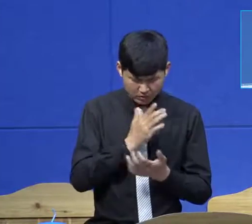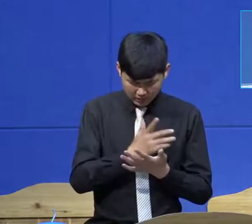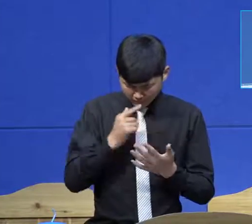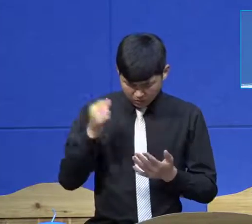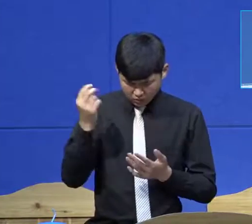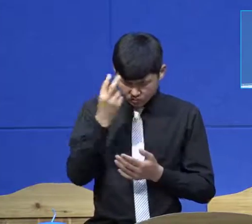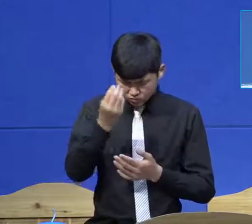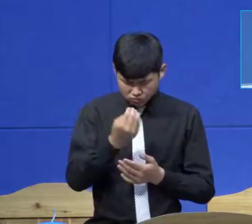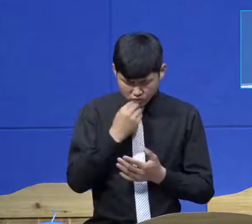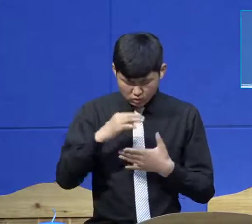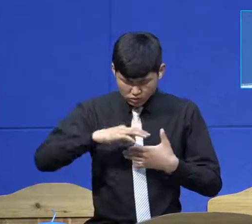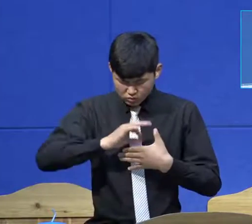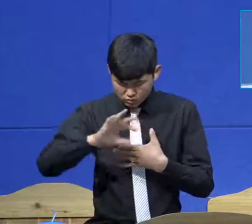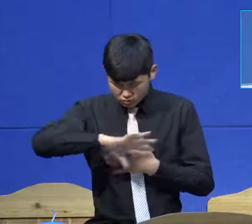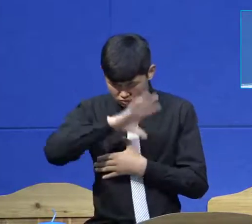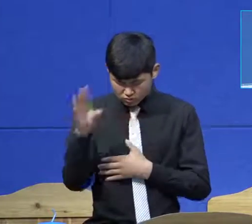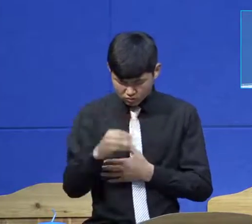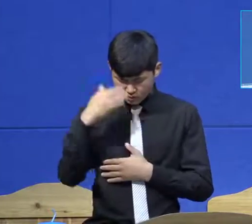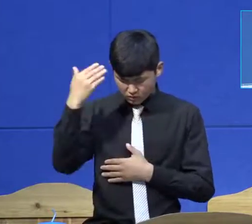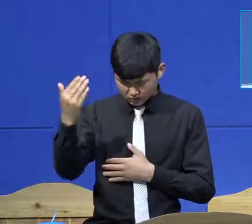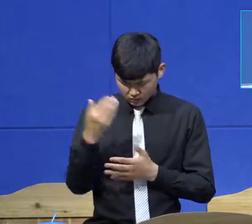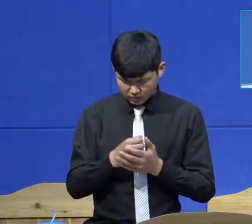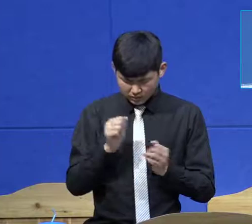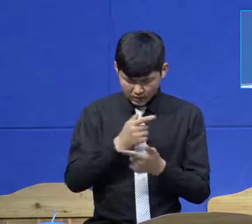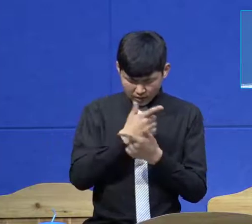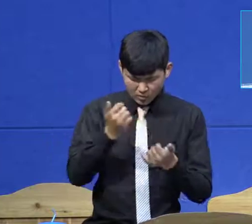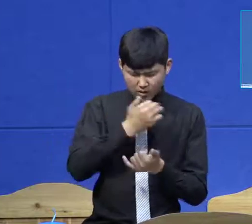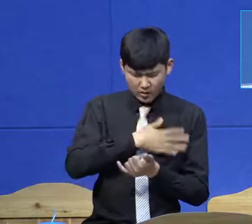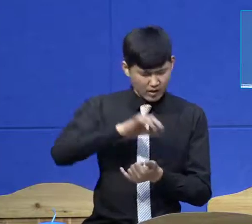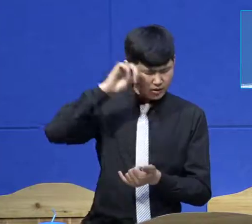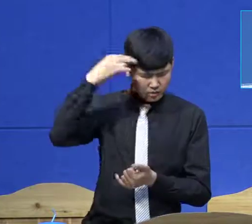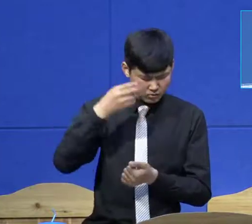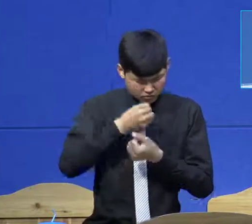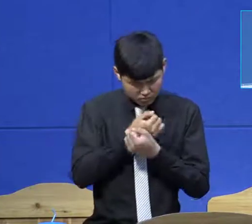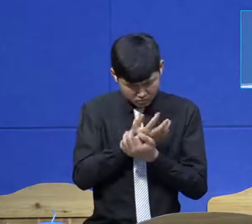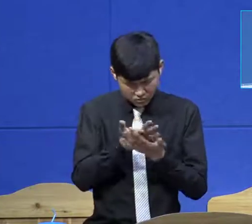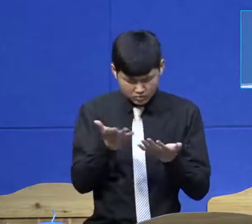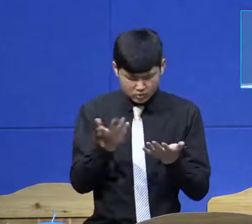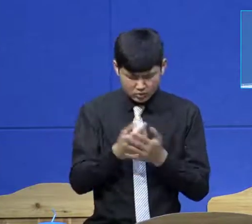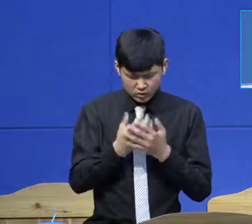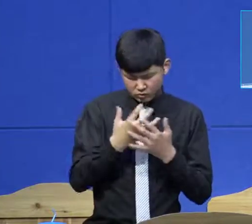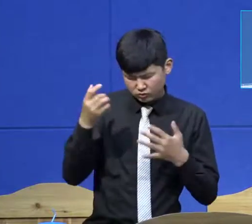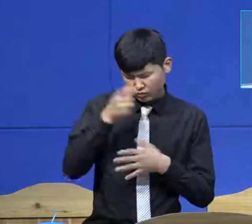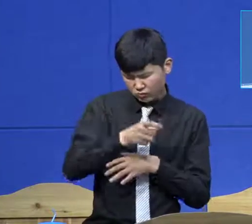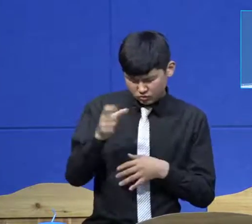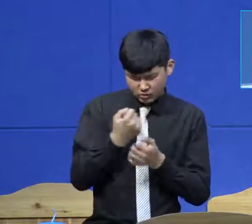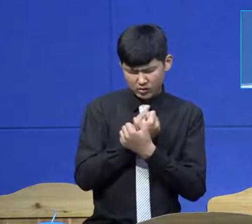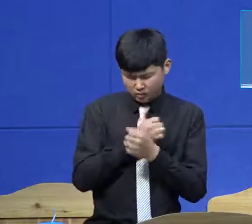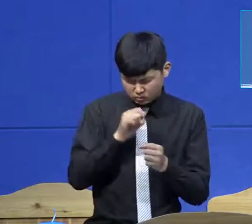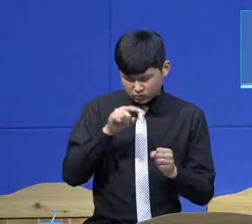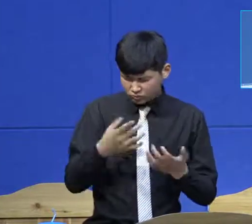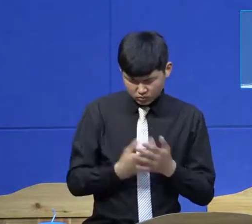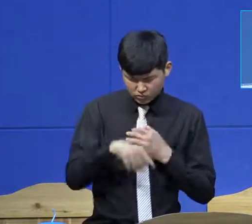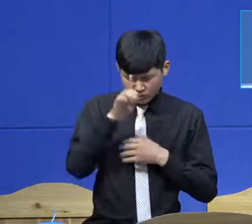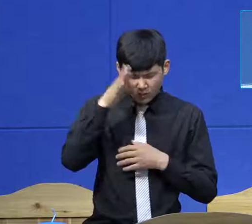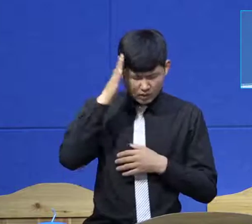тэр өрөвдөлтэй сүнснүүдэд таны агуу хайр нэгүслийг тунхаглаад, олон хүмүүс аврагдсанаар бурхан